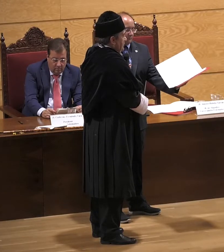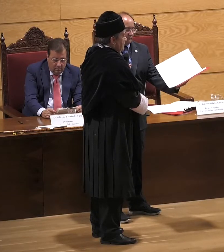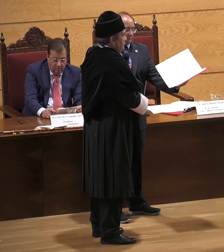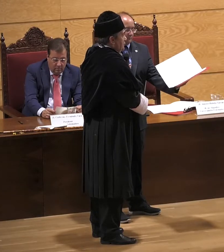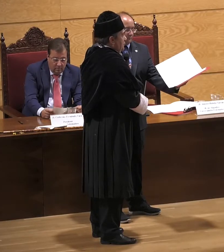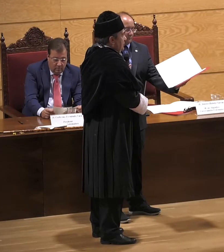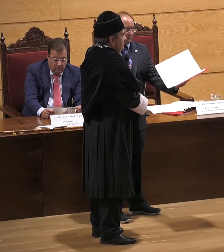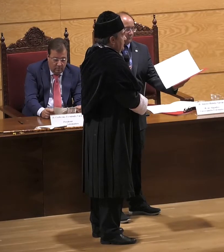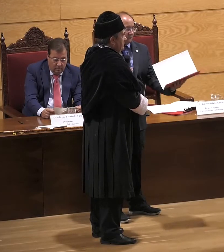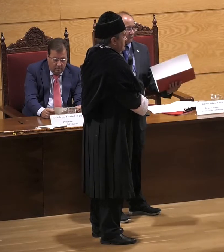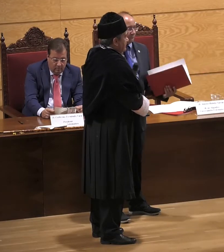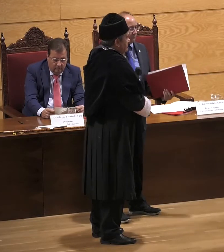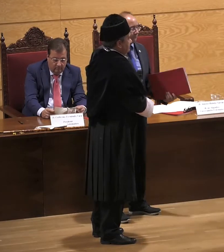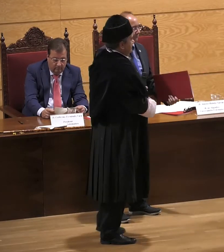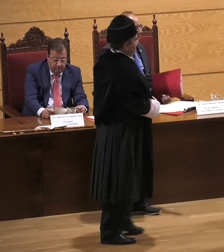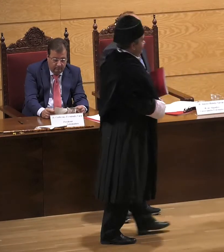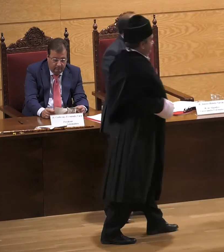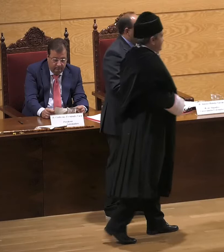por este claustro y por su escudo?